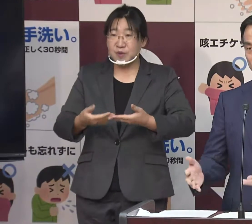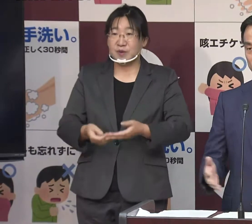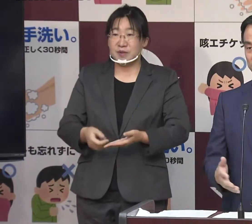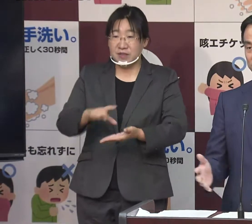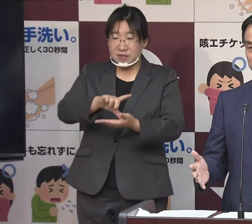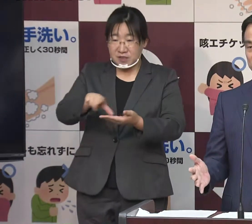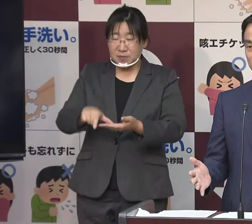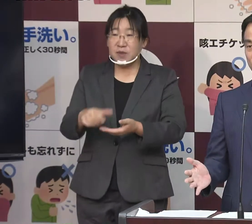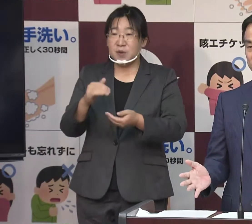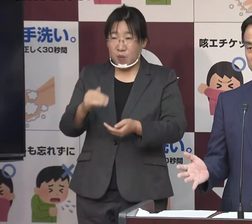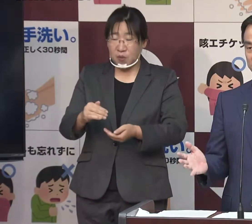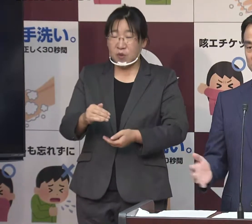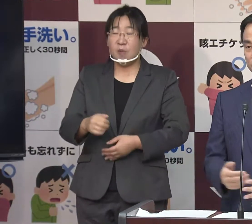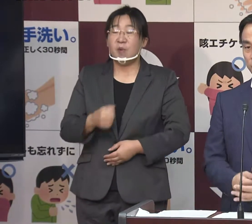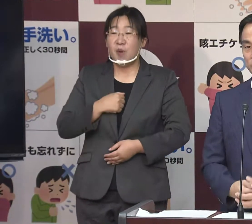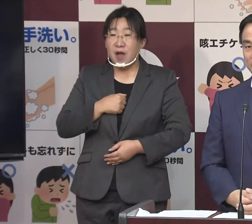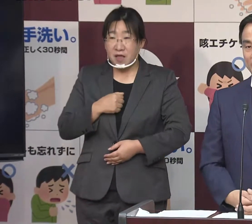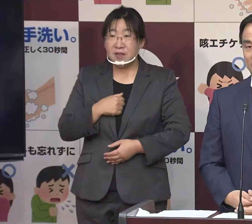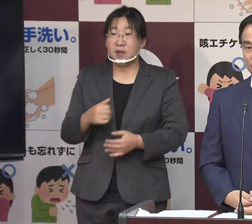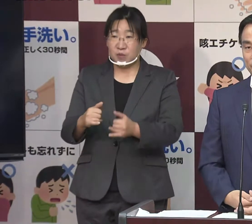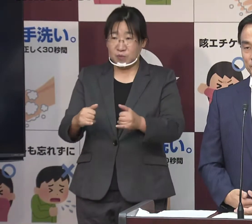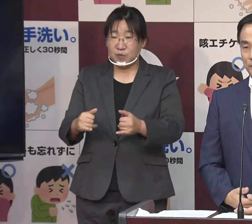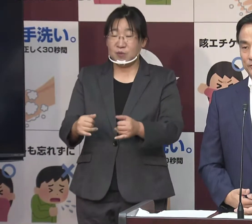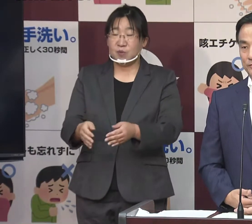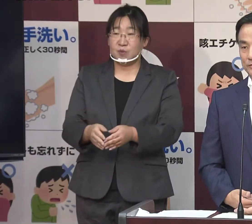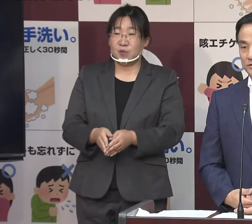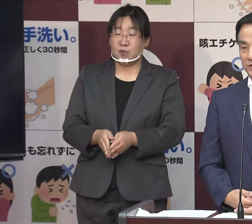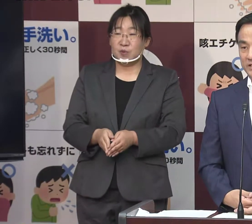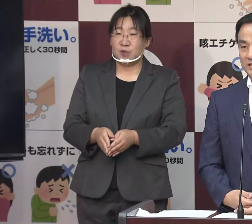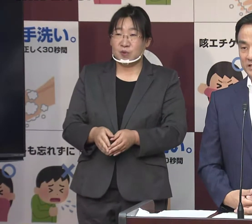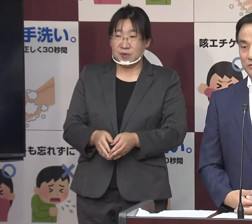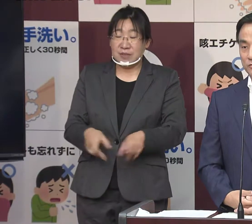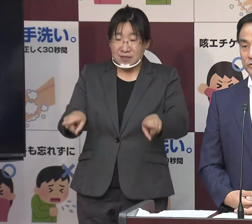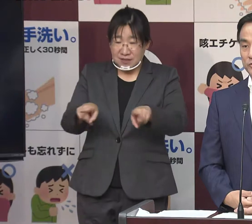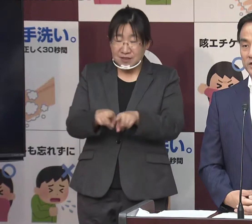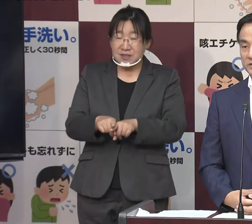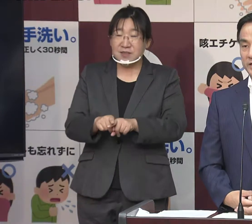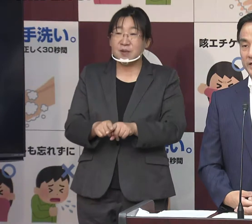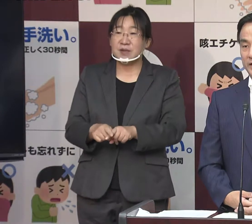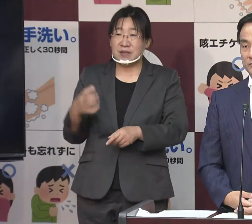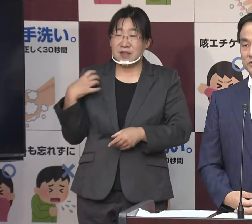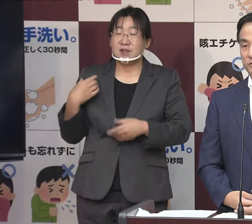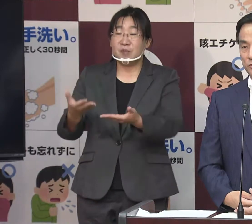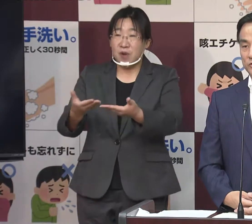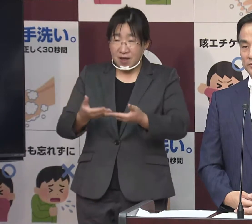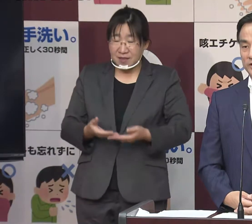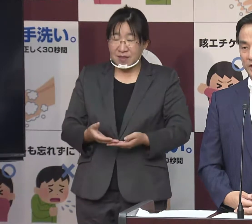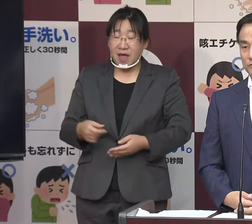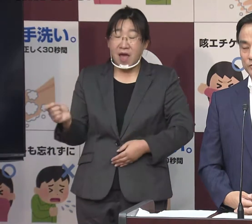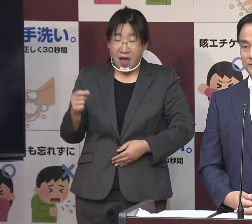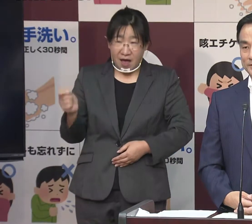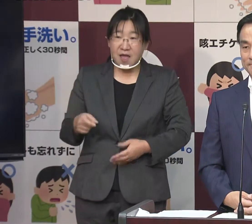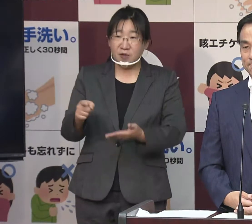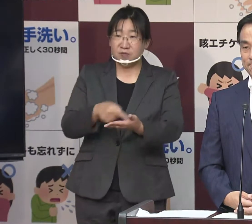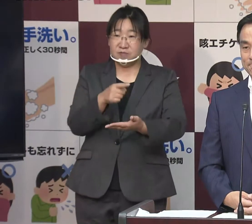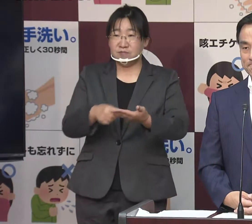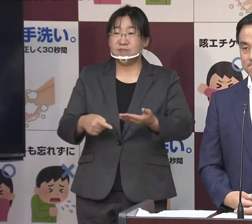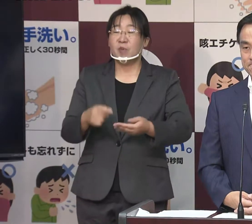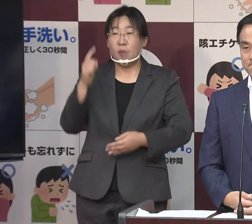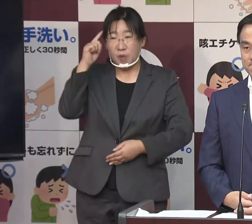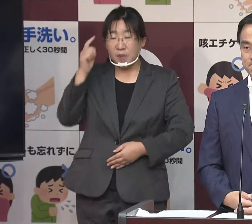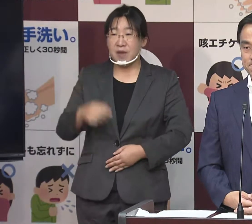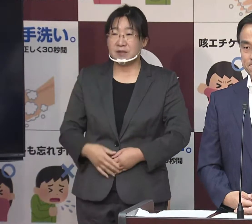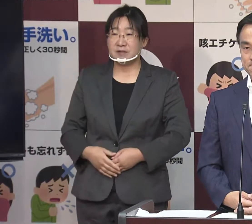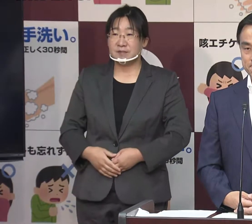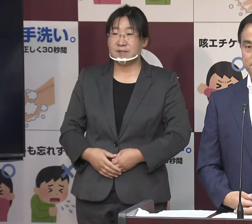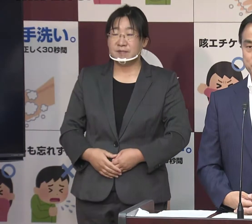のこともよく精通をしたところにですね、しっかりと一緒にやっていただくことによってですね、迅速に行えるんじゃないかと思っています。